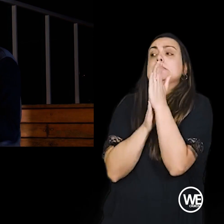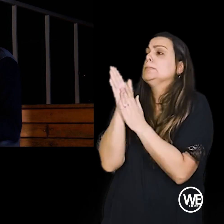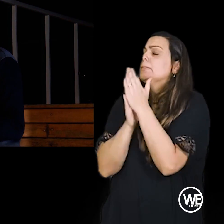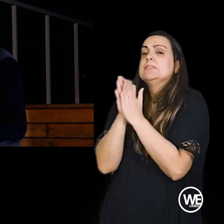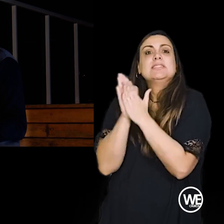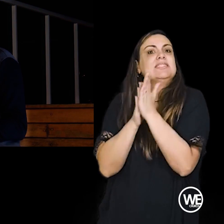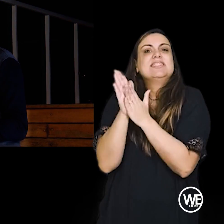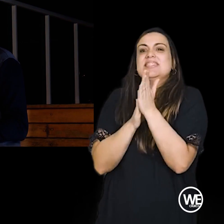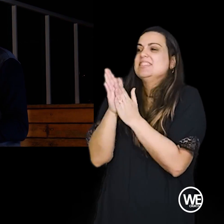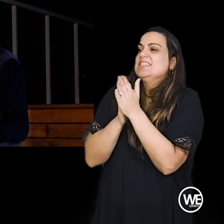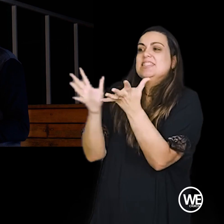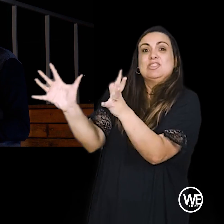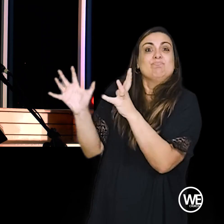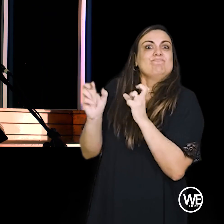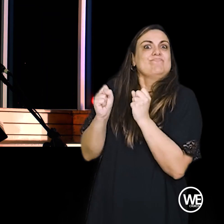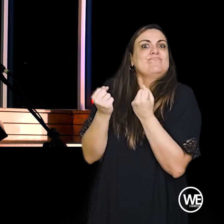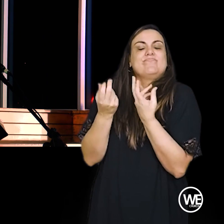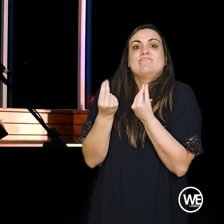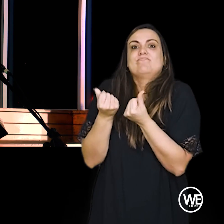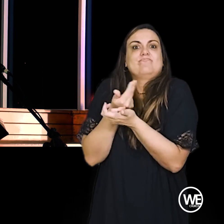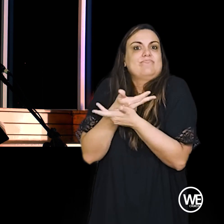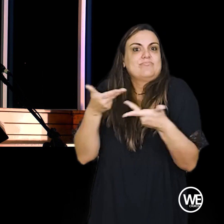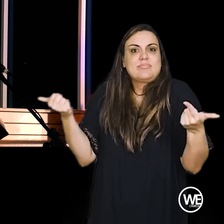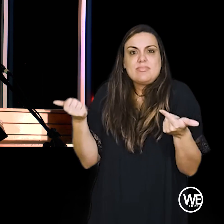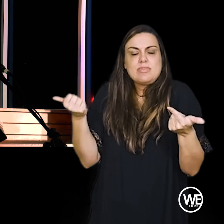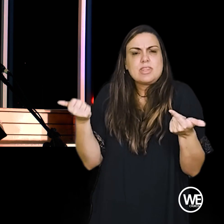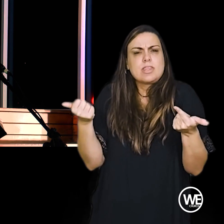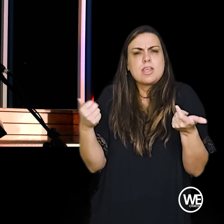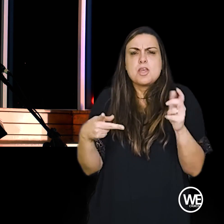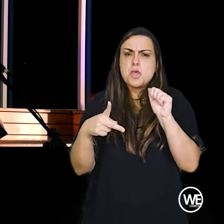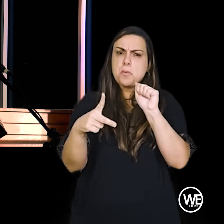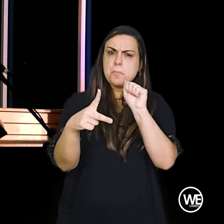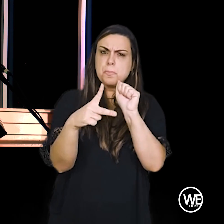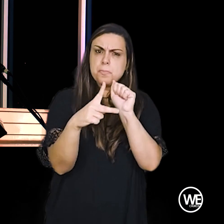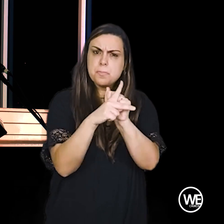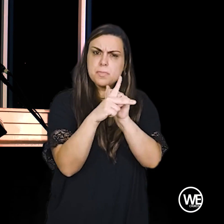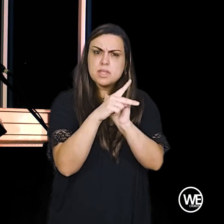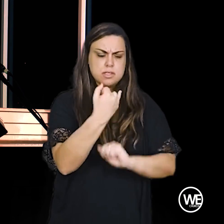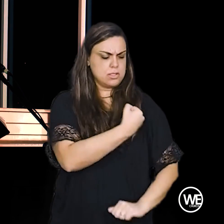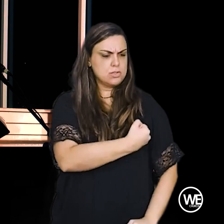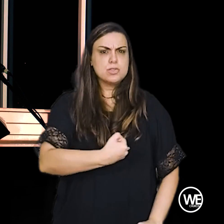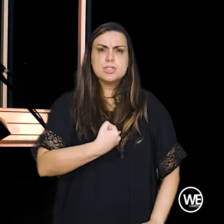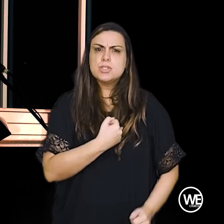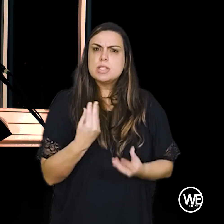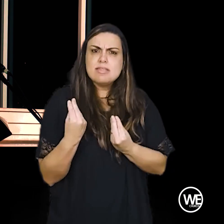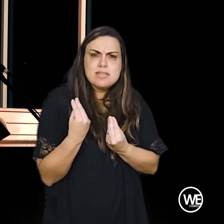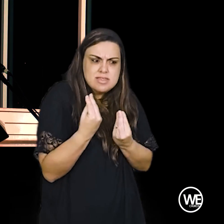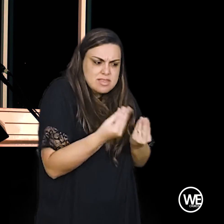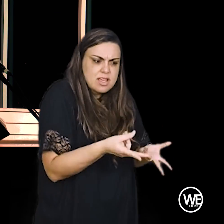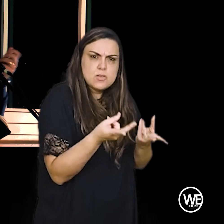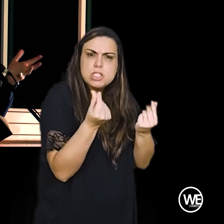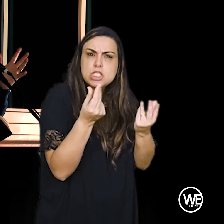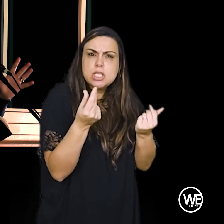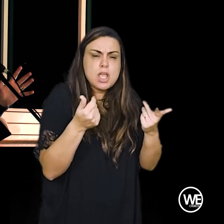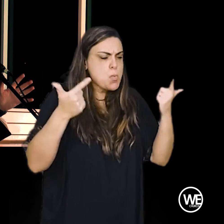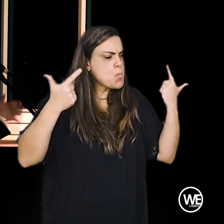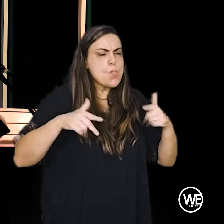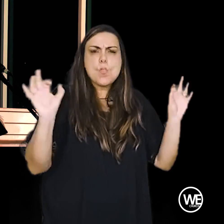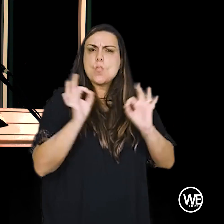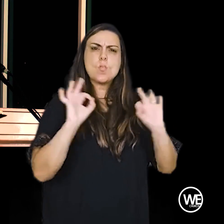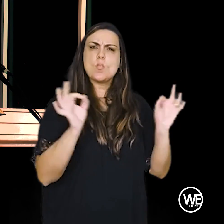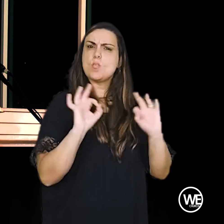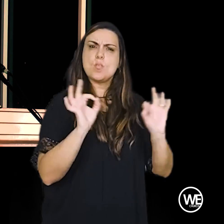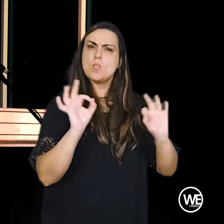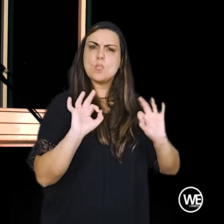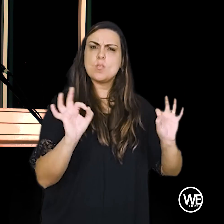precioso. Versículo 5 diz isso. Pedro e João não lhe deram absolutamente nada material.